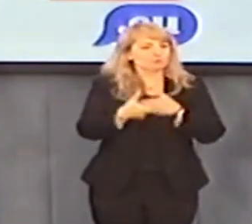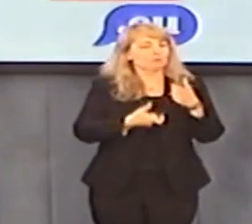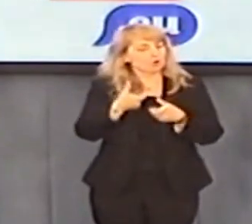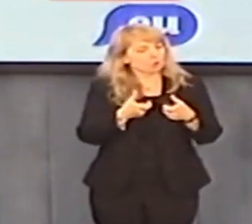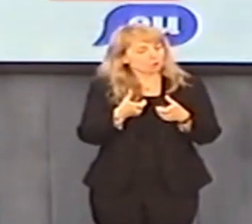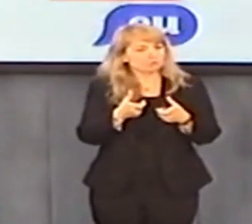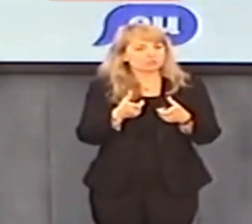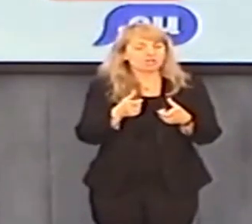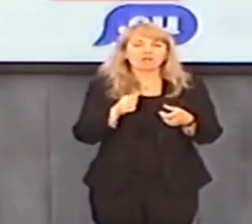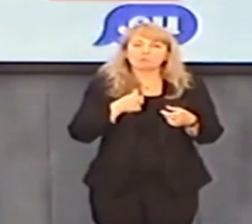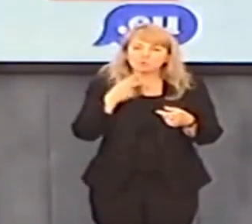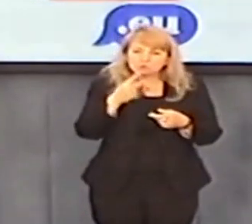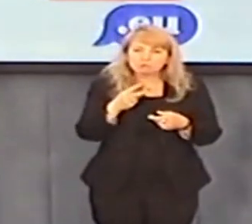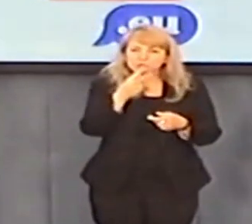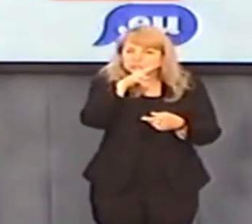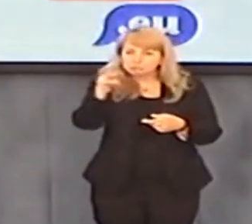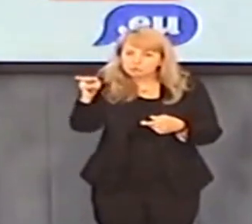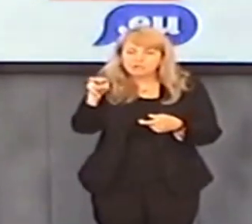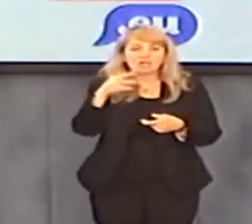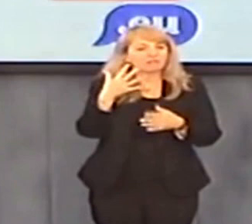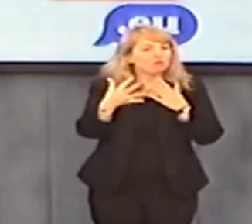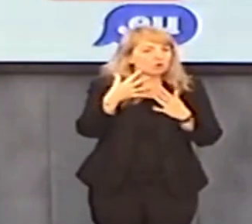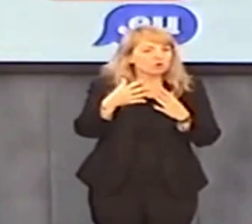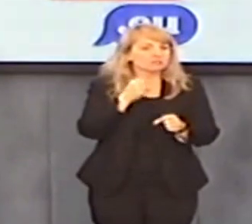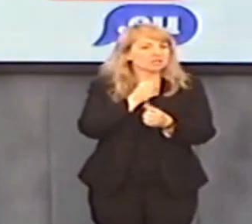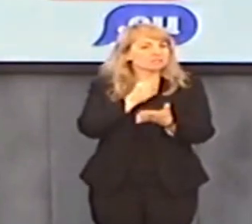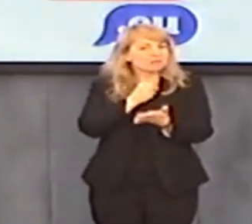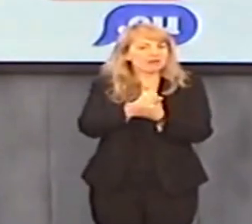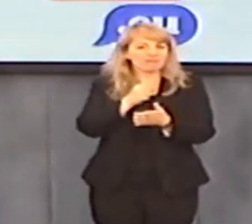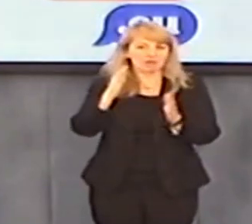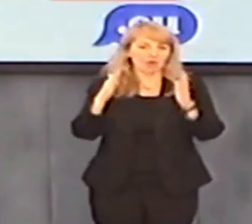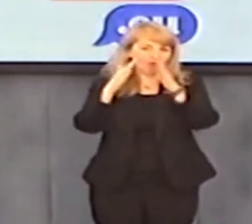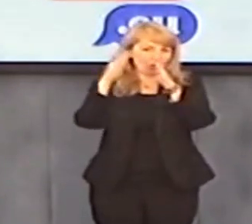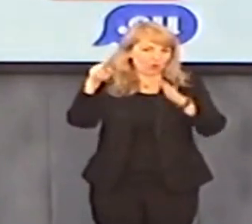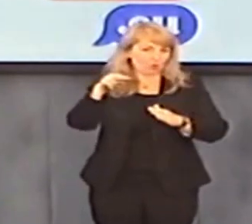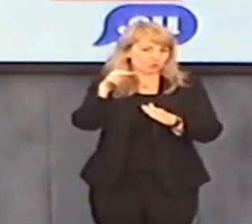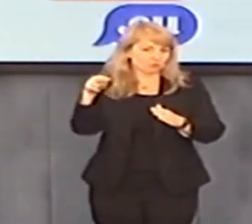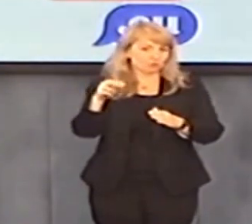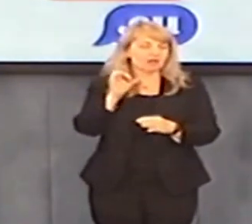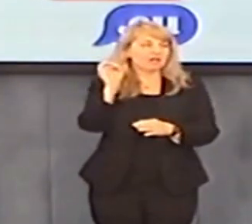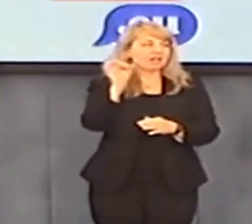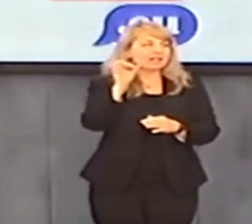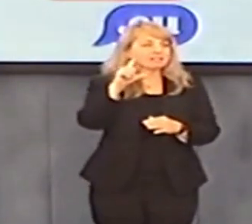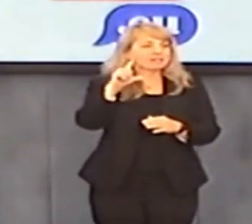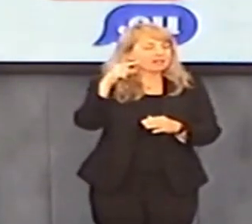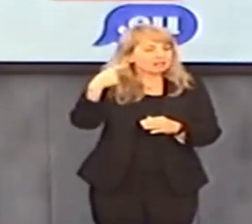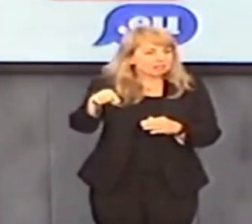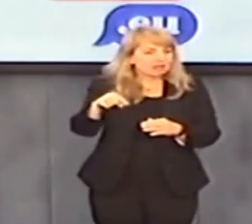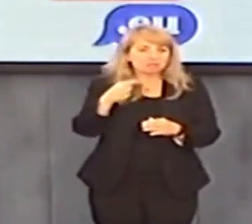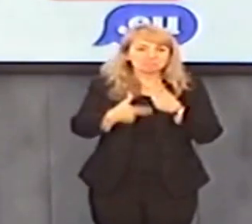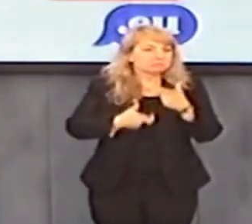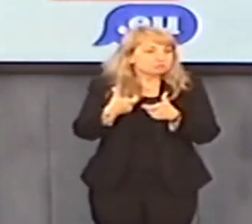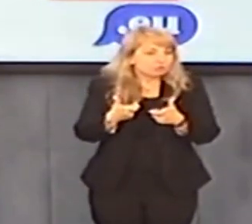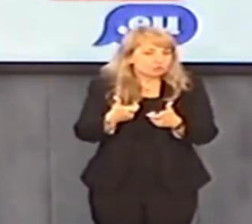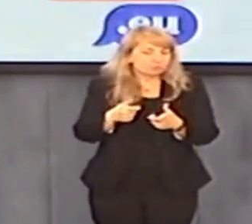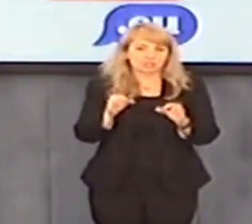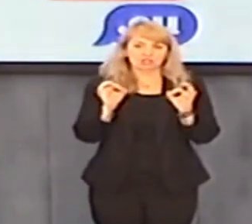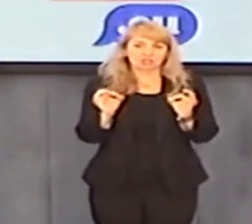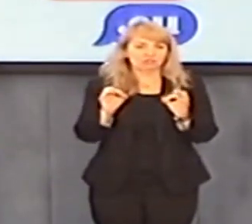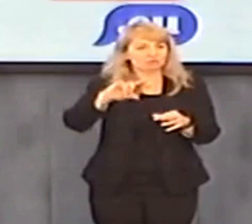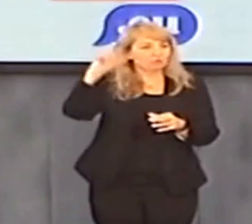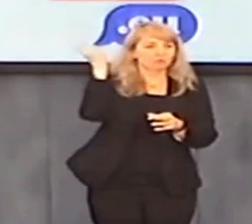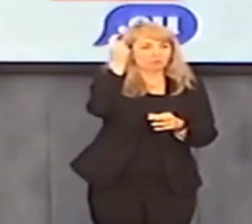robi. Nie robi tego niestety SLD również, ale to jest osobny temat. Tematem dzisiejszym głównym